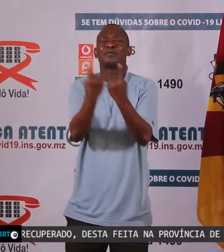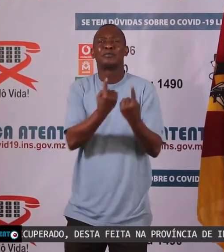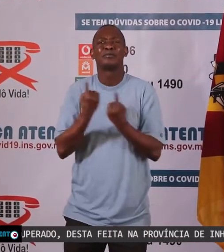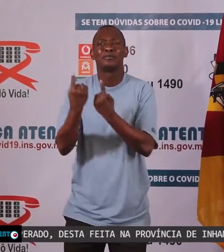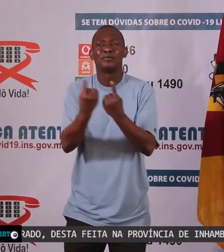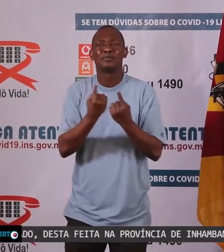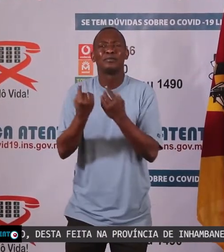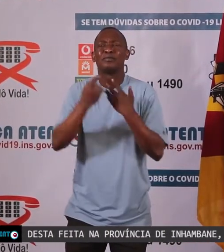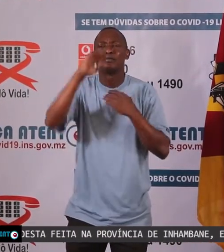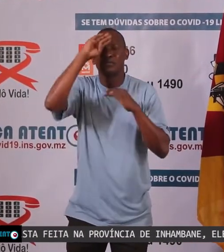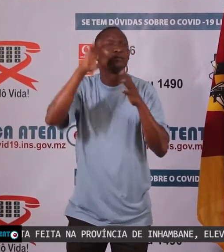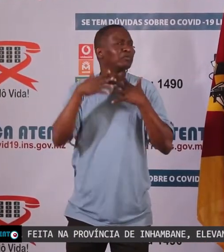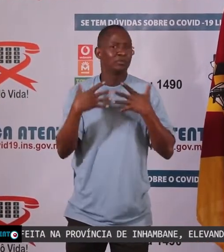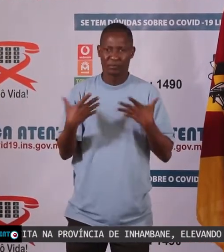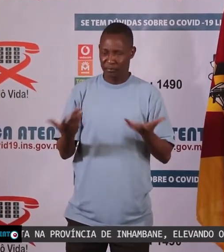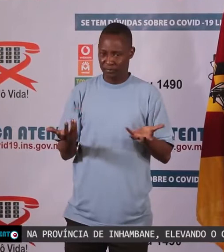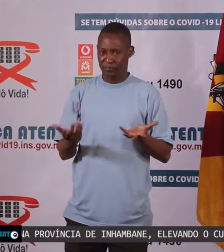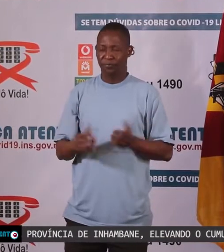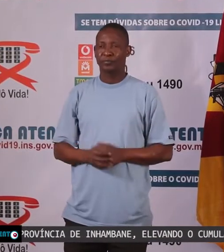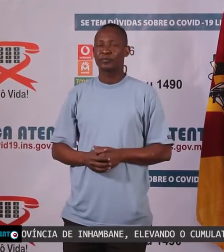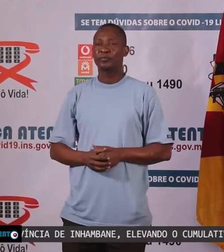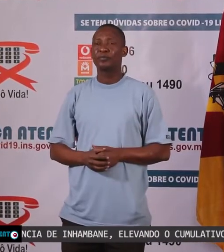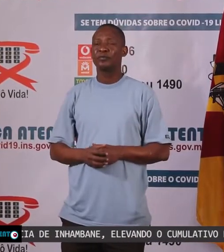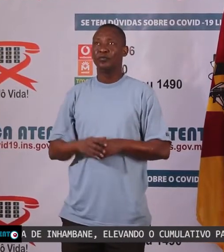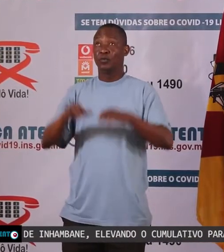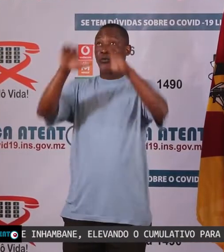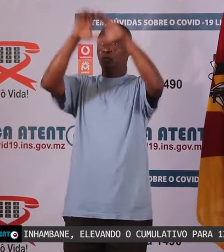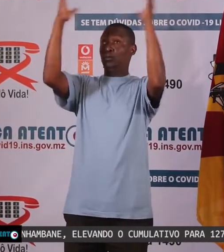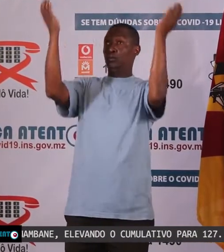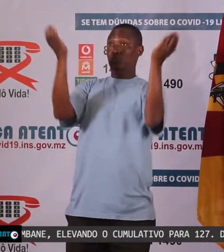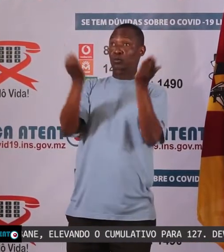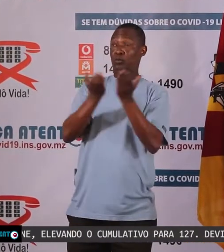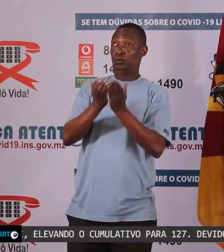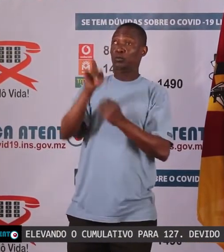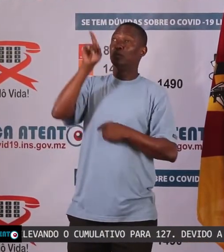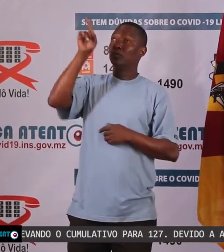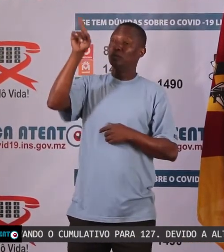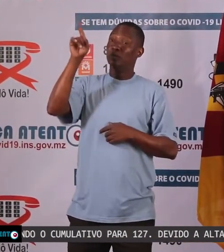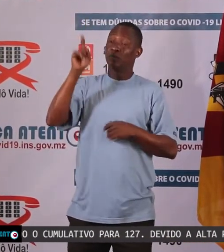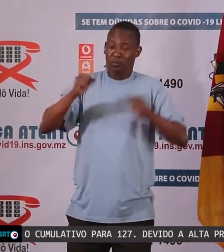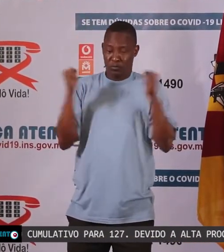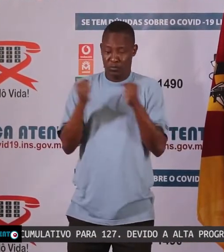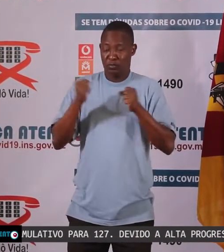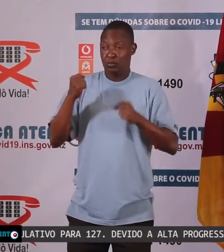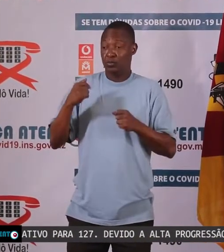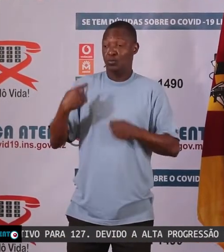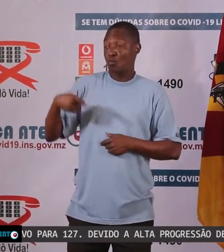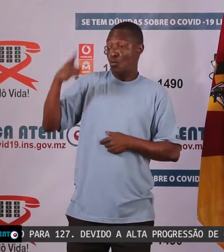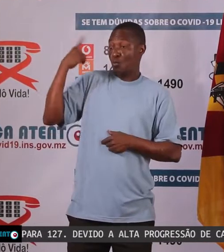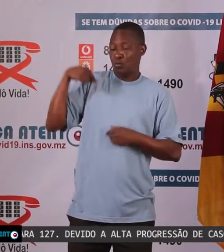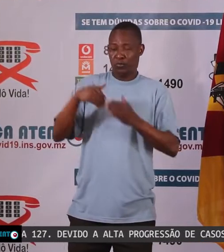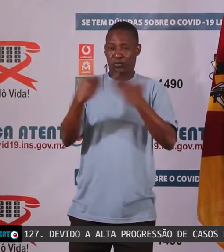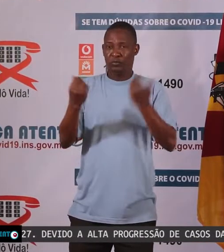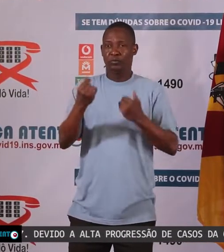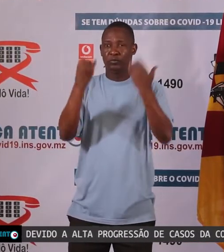de partilhar que, de acordo com a Organização Mundial de Saúde, até às 24 horas do dia 6 de